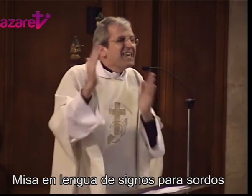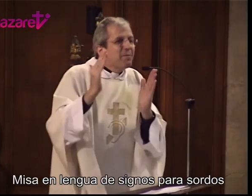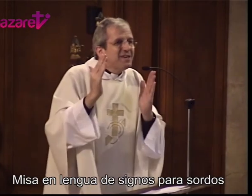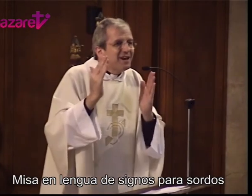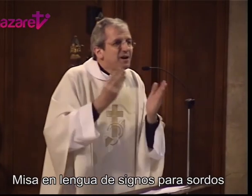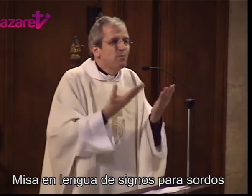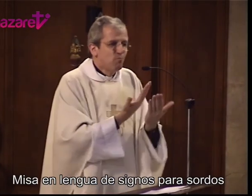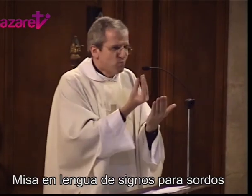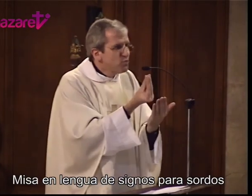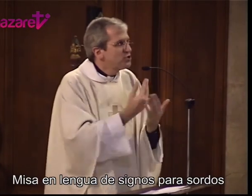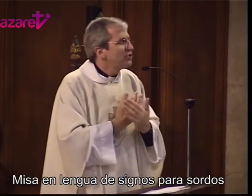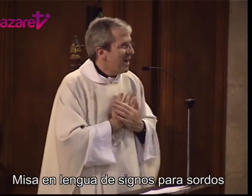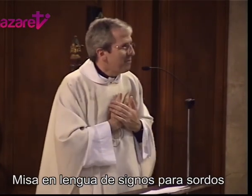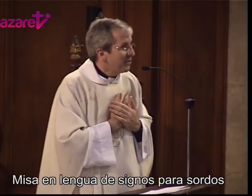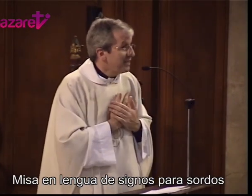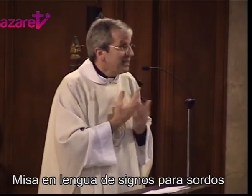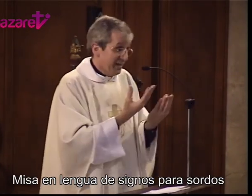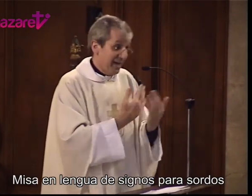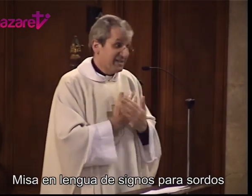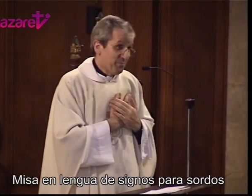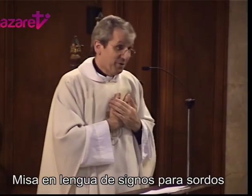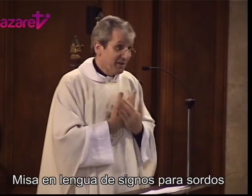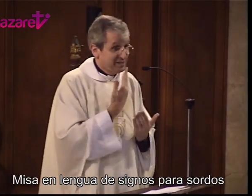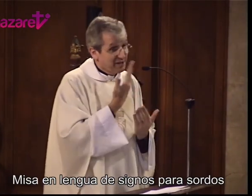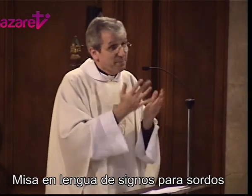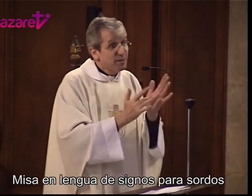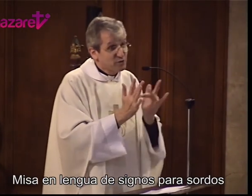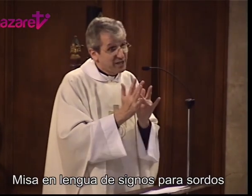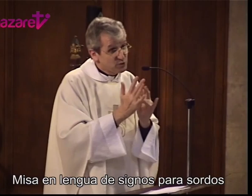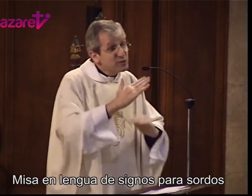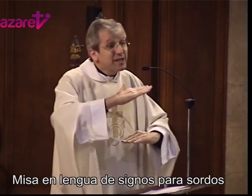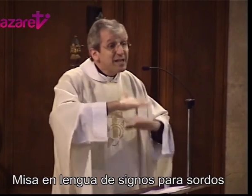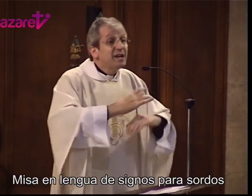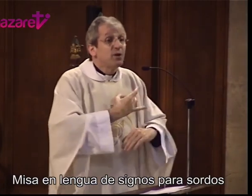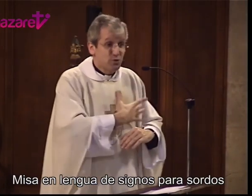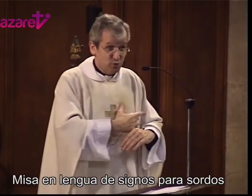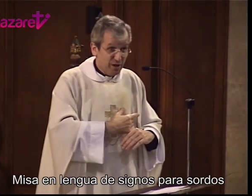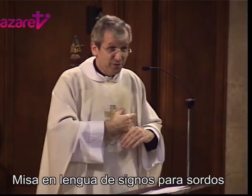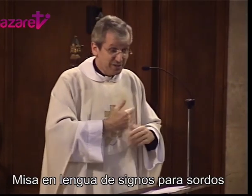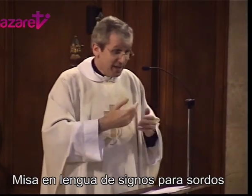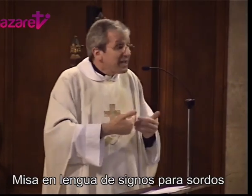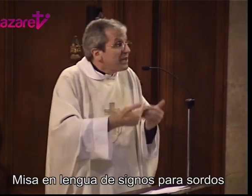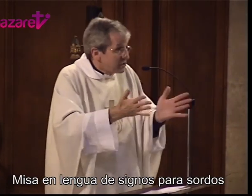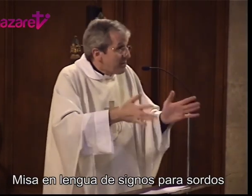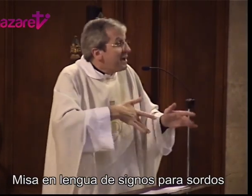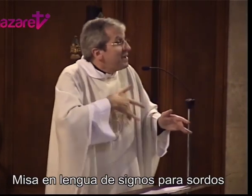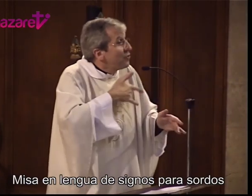había? Mucho amor. Ese amor es el que le pedimos a Jesús, que llene nuestros corazones, que nos haga